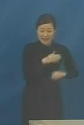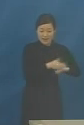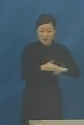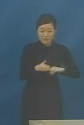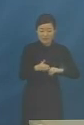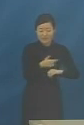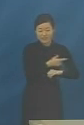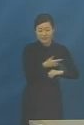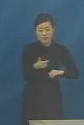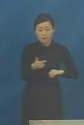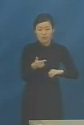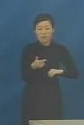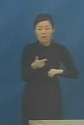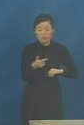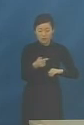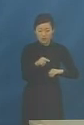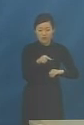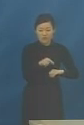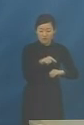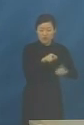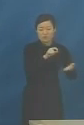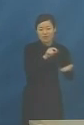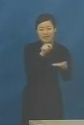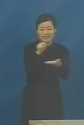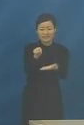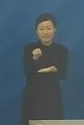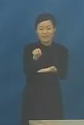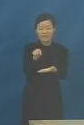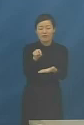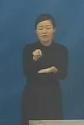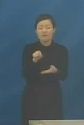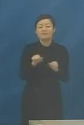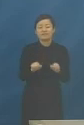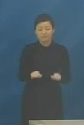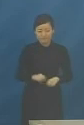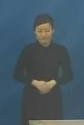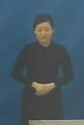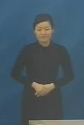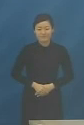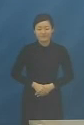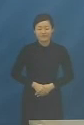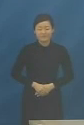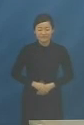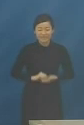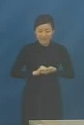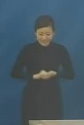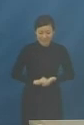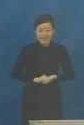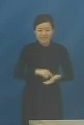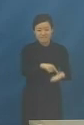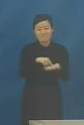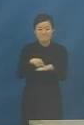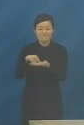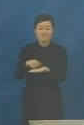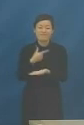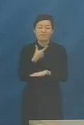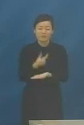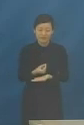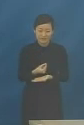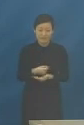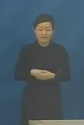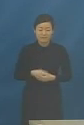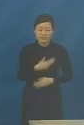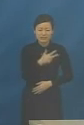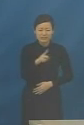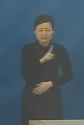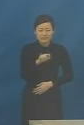たそうしたものをプレゼントさせていただきますのでぜひご応募いただきたいと思いますなぜジビエかといい